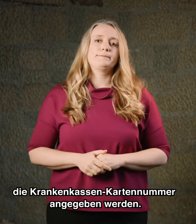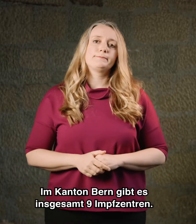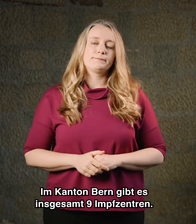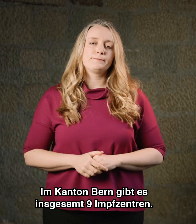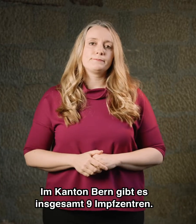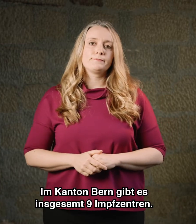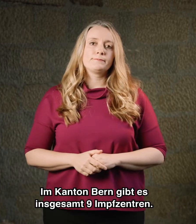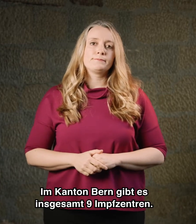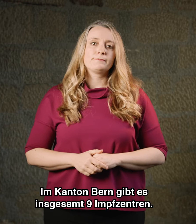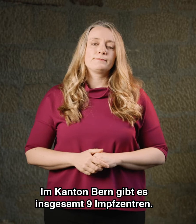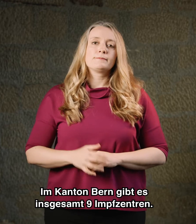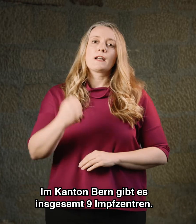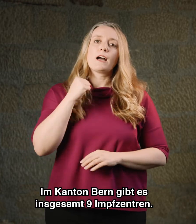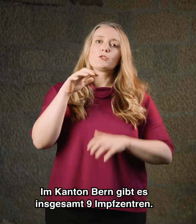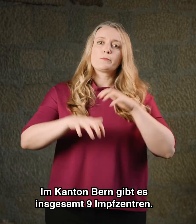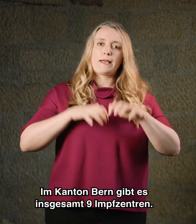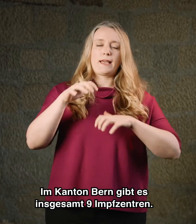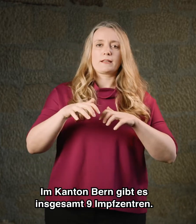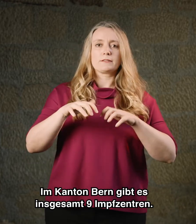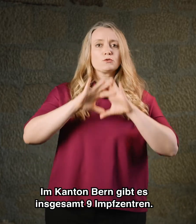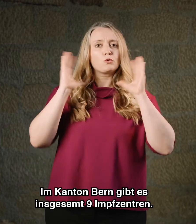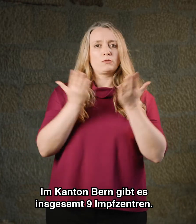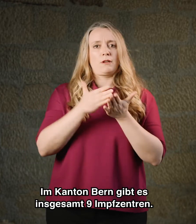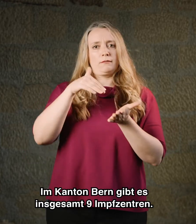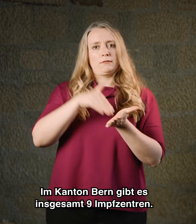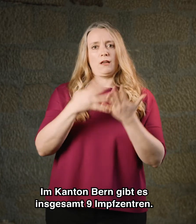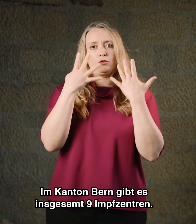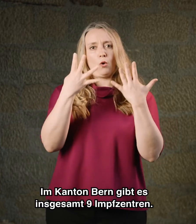Im Kanton Bern gibt es insgesamt neun Impfzentren.